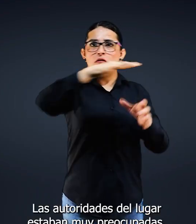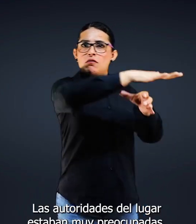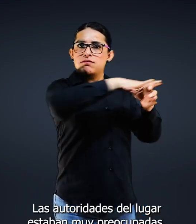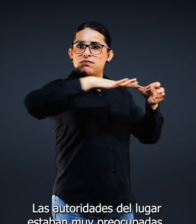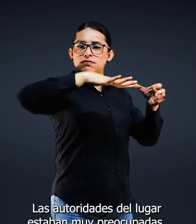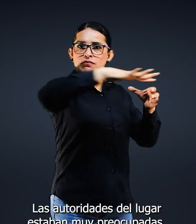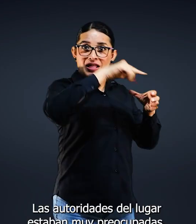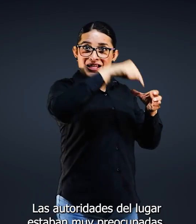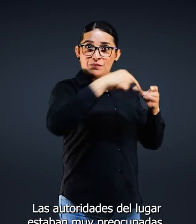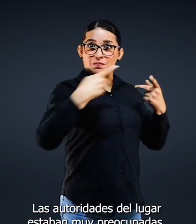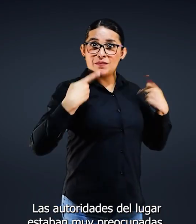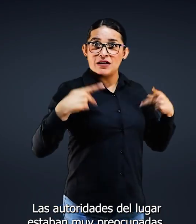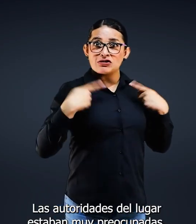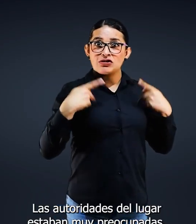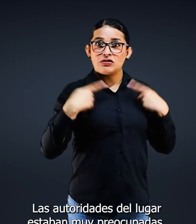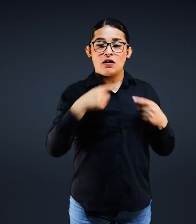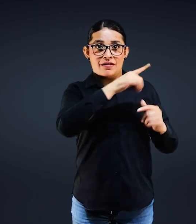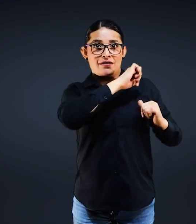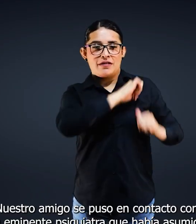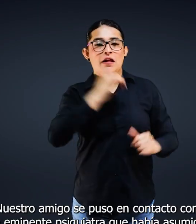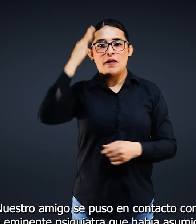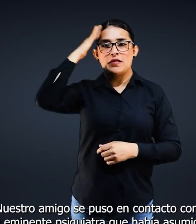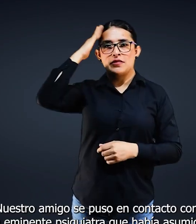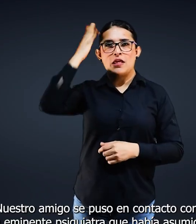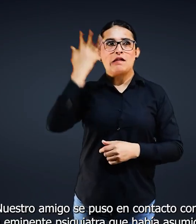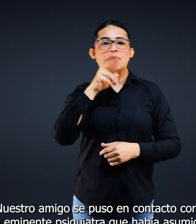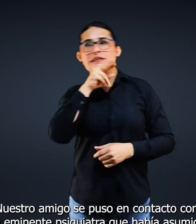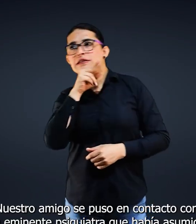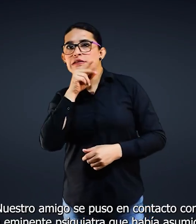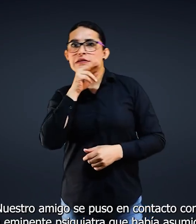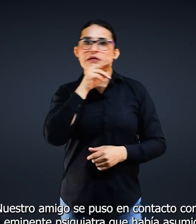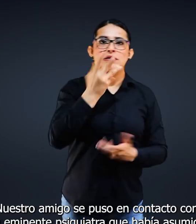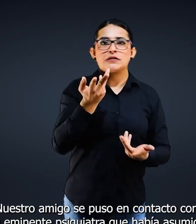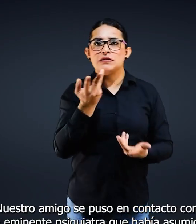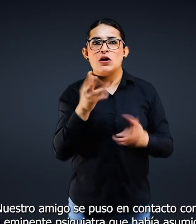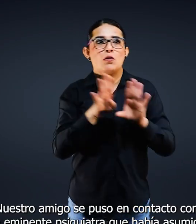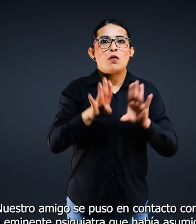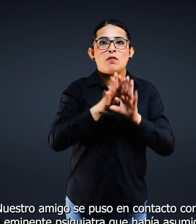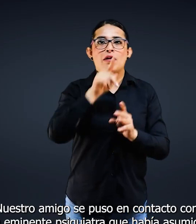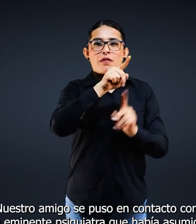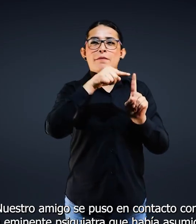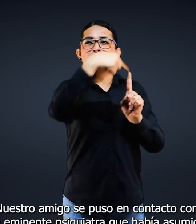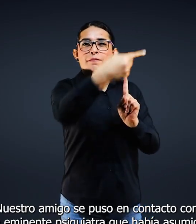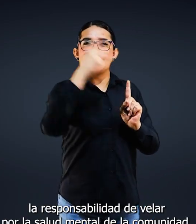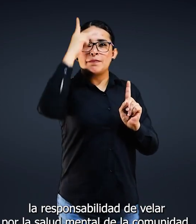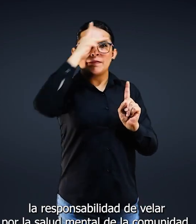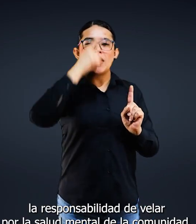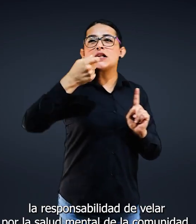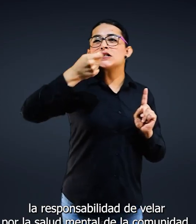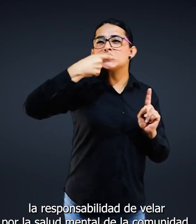autoridades del lugar estaban muy preocupadas. Nuestro amigo se puso en contacto con un eminente psiquiatra que había asumido la responsabilidad de